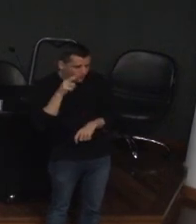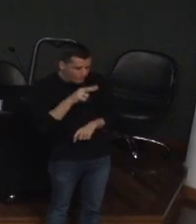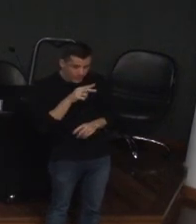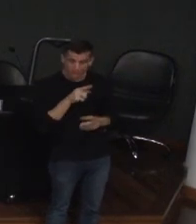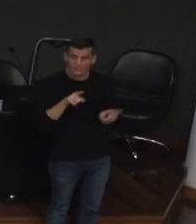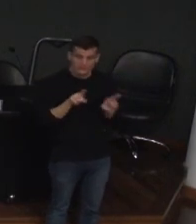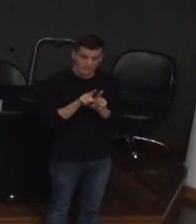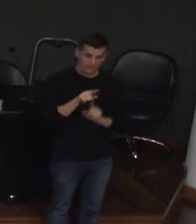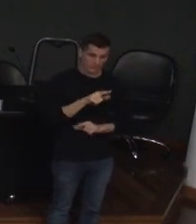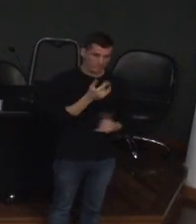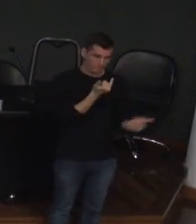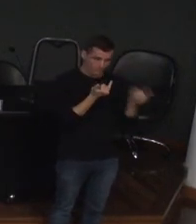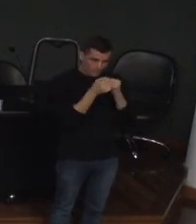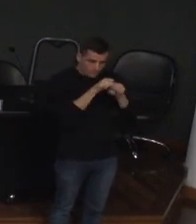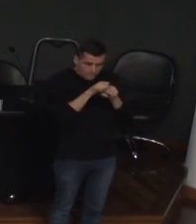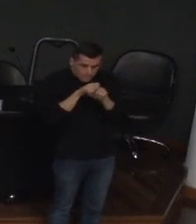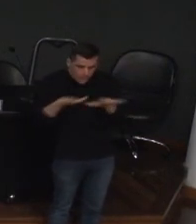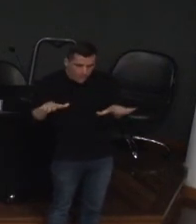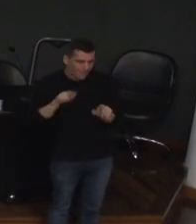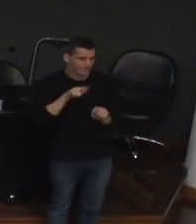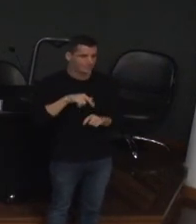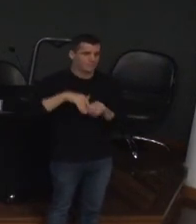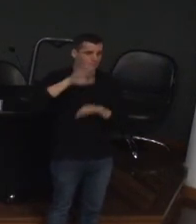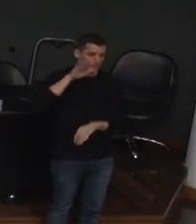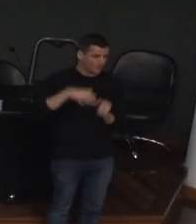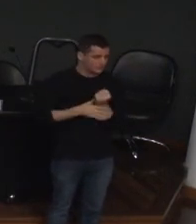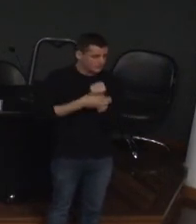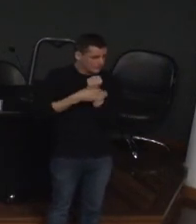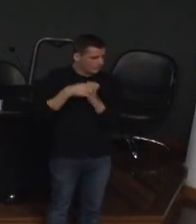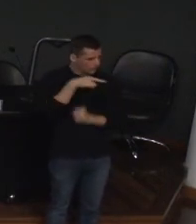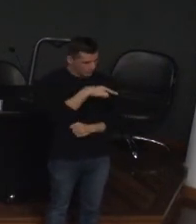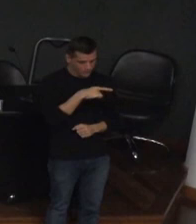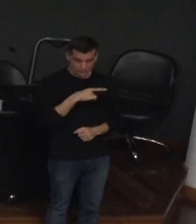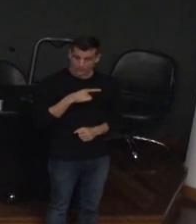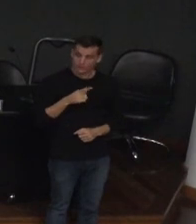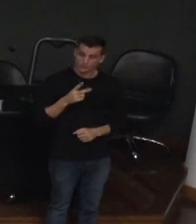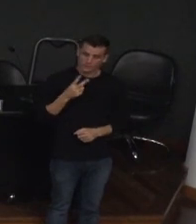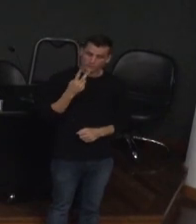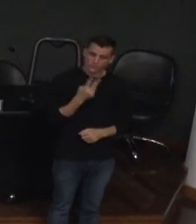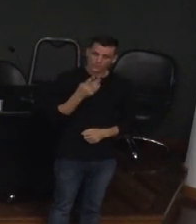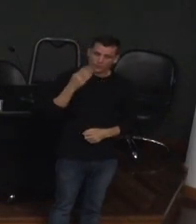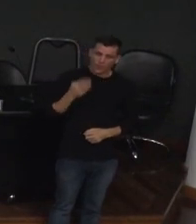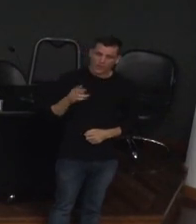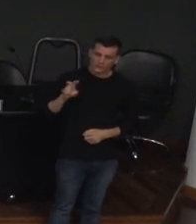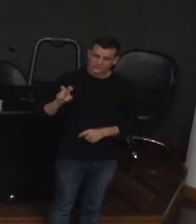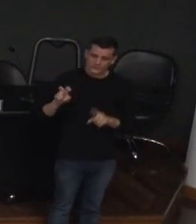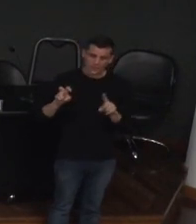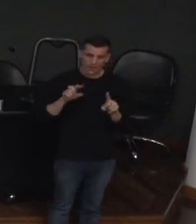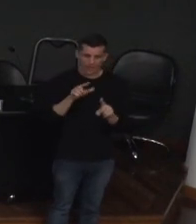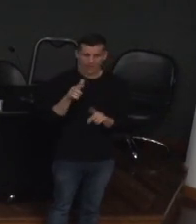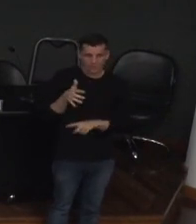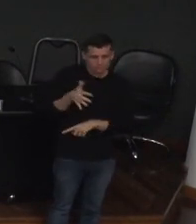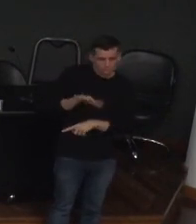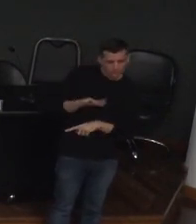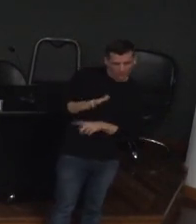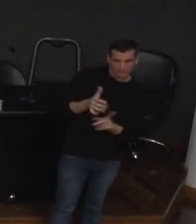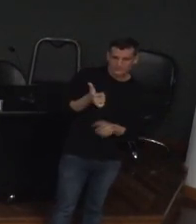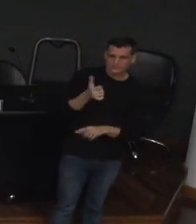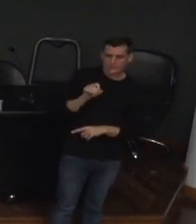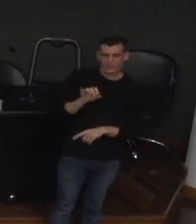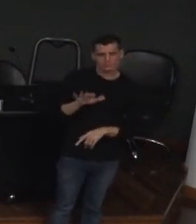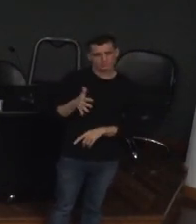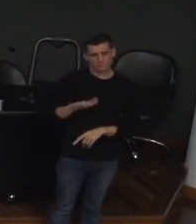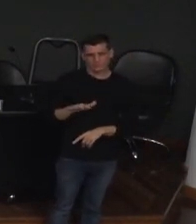sendo mais alto que a gente entendeu. Claro, claro. Aí ficou 2 por 5, ficou 10, ficou um nível moderado baixo, né? Sim, um nível médio.